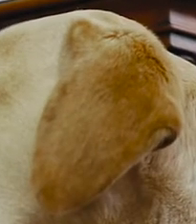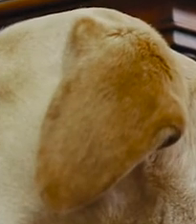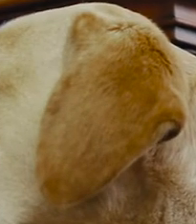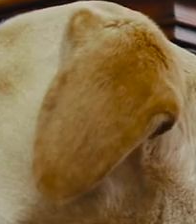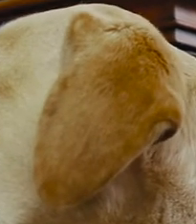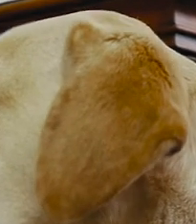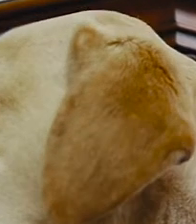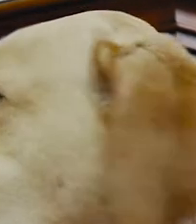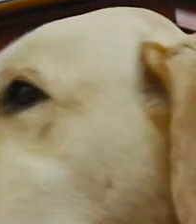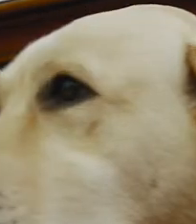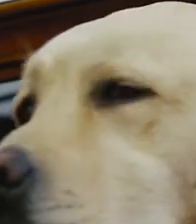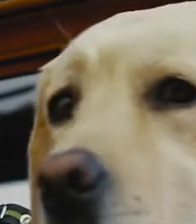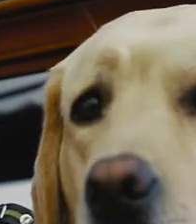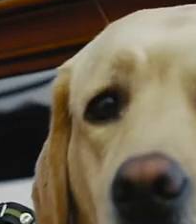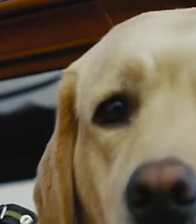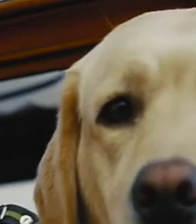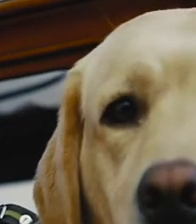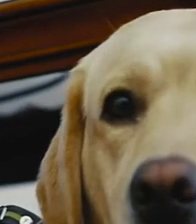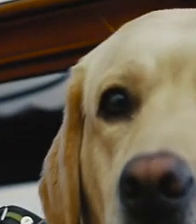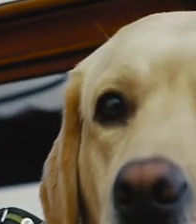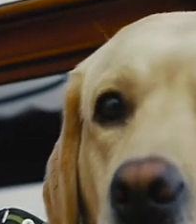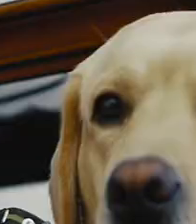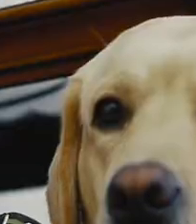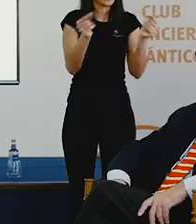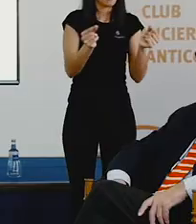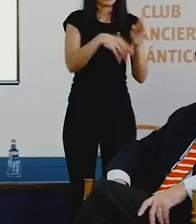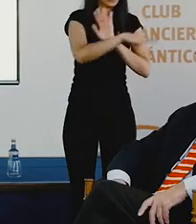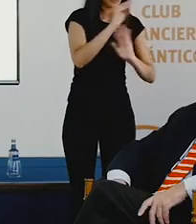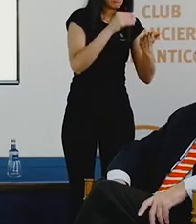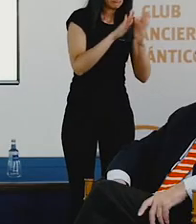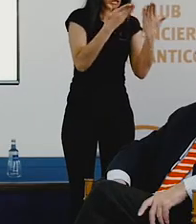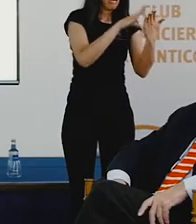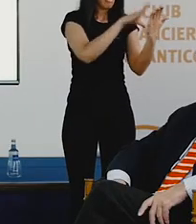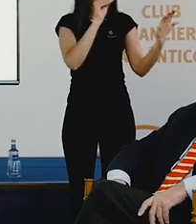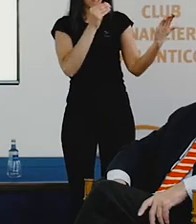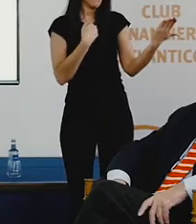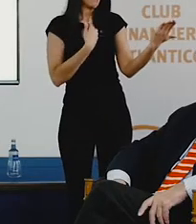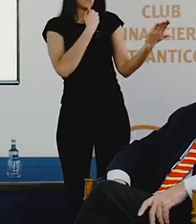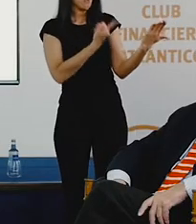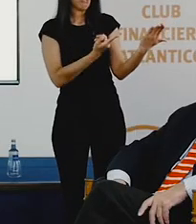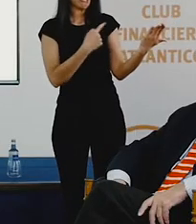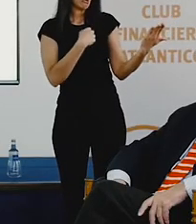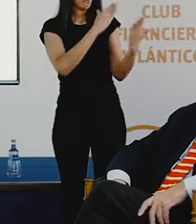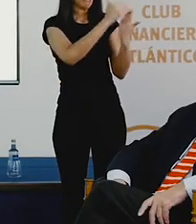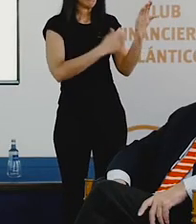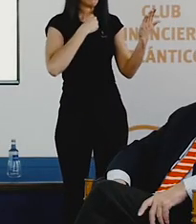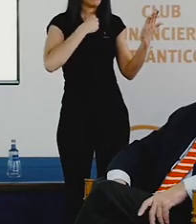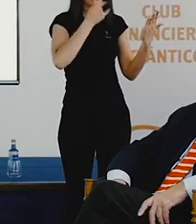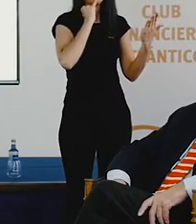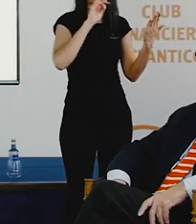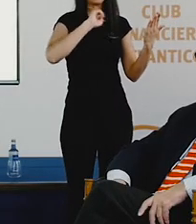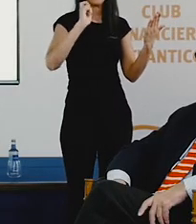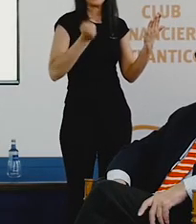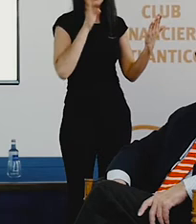en Madrid llamamos paraguiris, es decir, que si tú eres japonés y no entiendes la carta, bueno, el tío no se gasta en hacer la carta de papel, que se mancha,